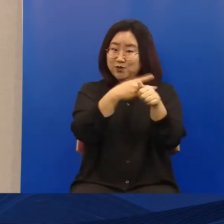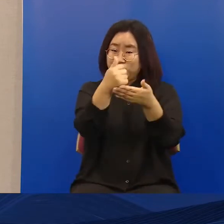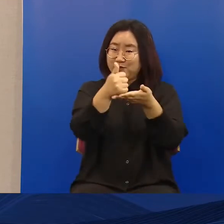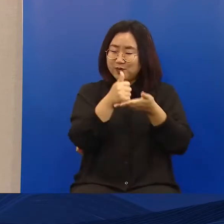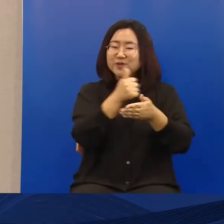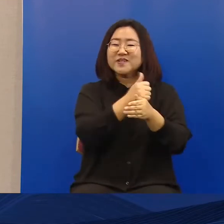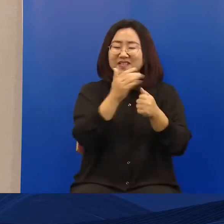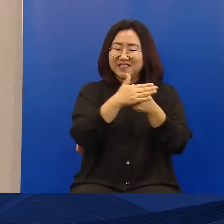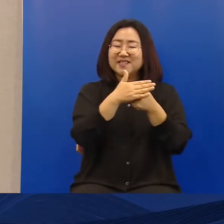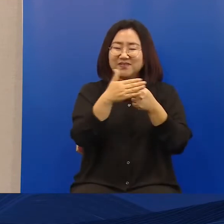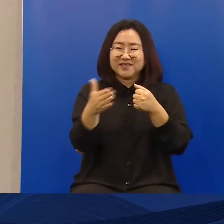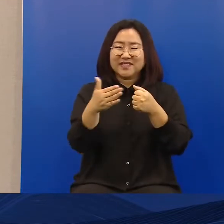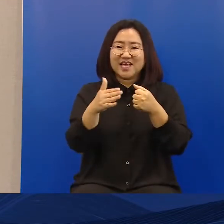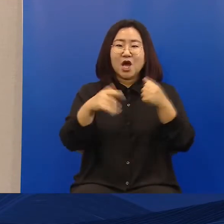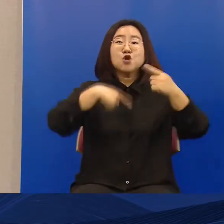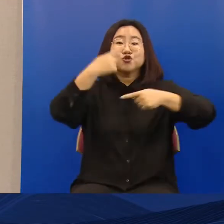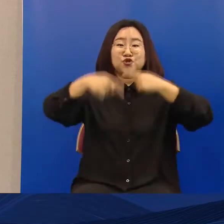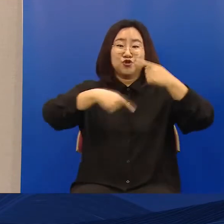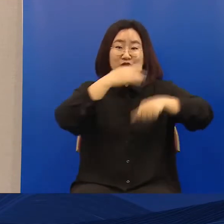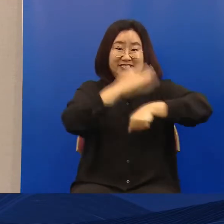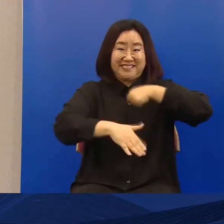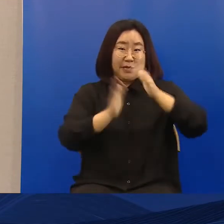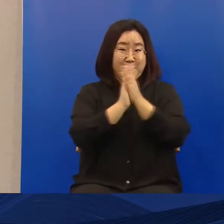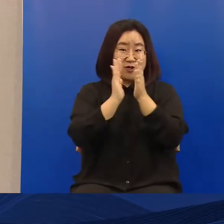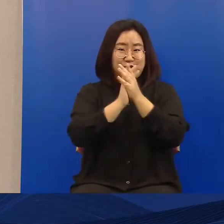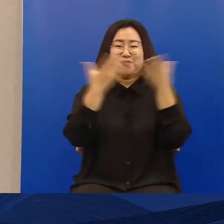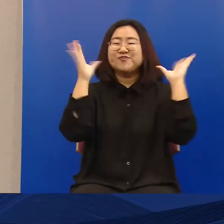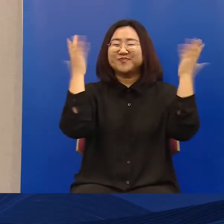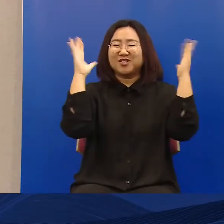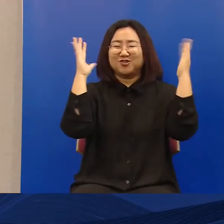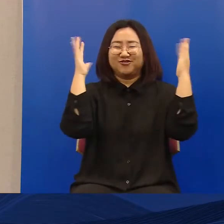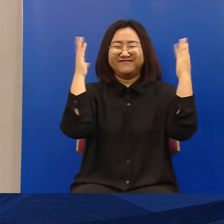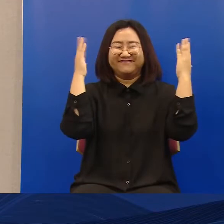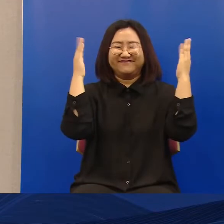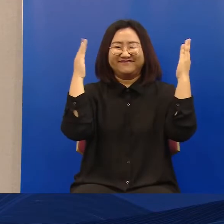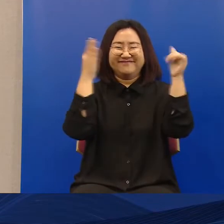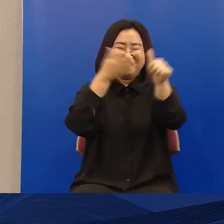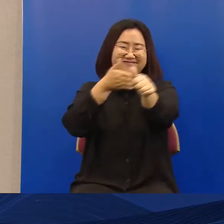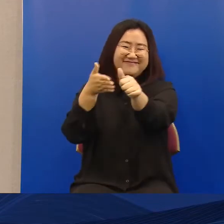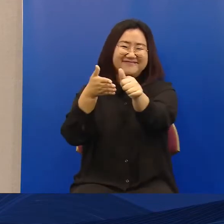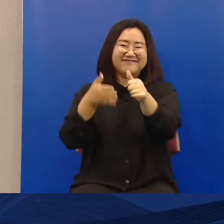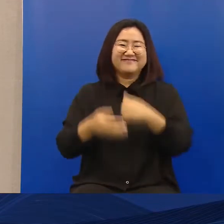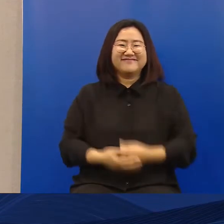교수님 토론하시니까 수어식 박수로 한번 맞이하겠습니다. 박수하겠습니다.